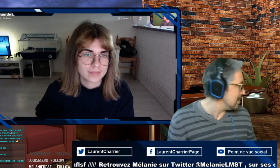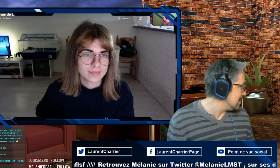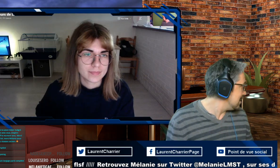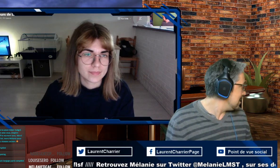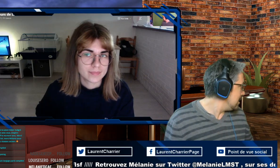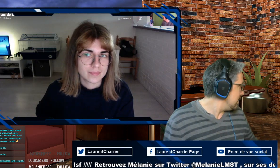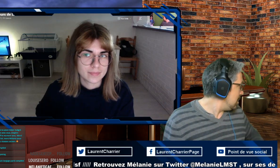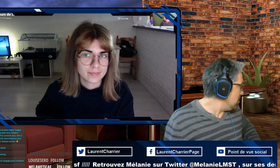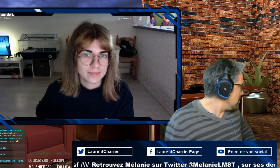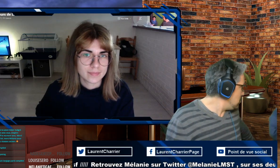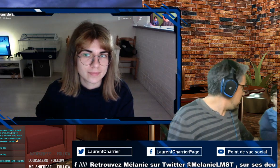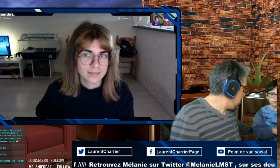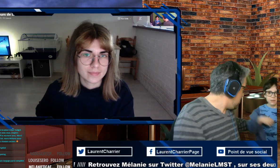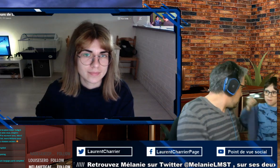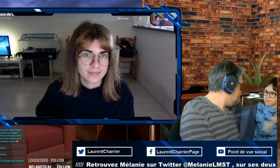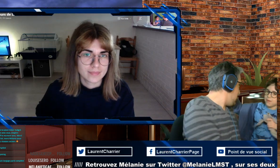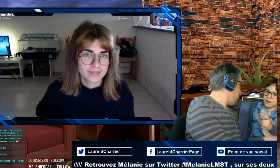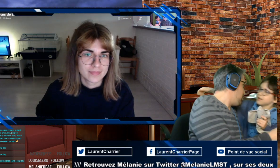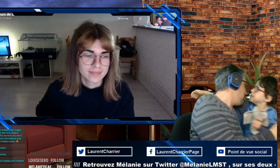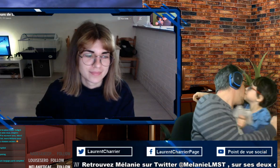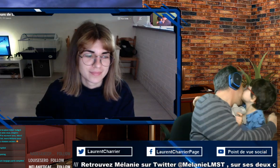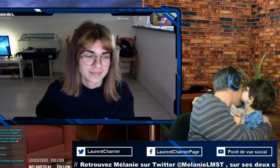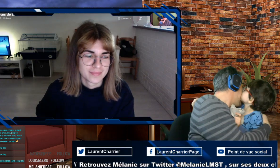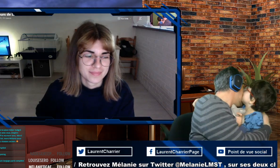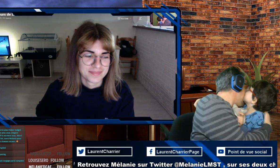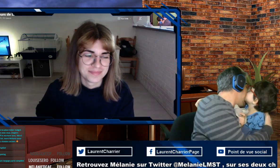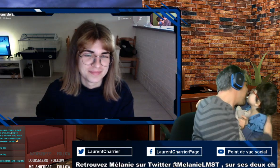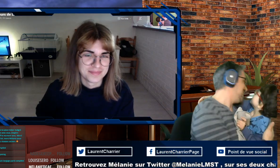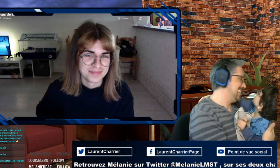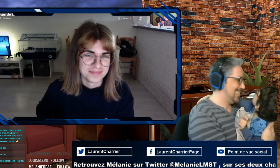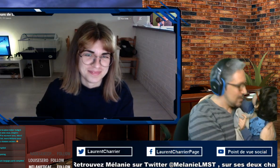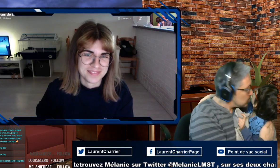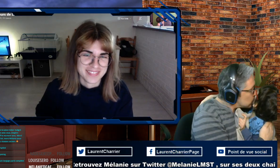les bons codes. Bonne nuit, ma chouquette, bonne nuit.